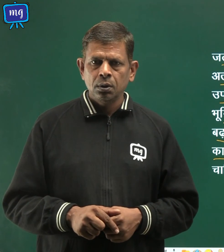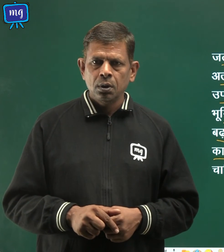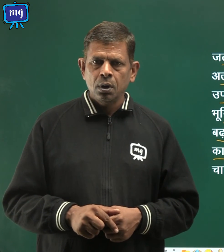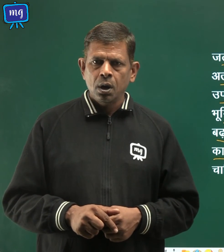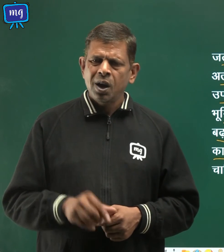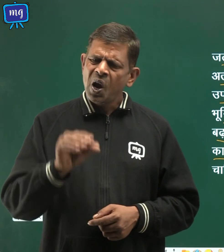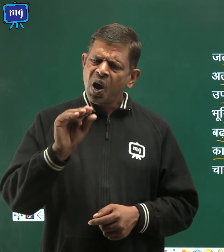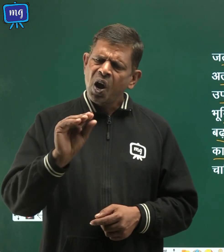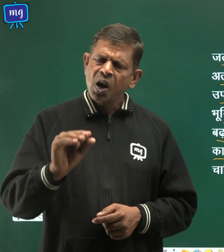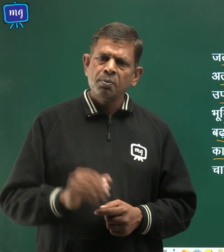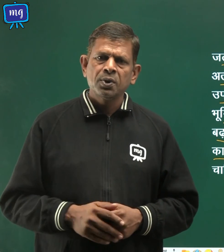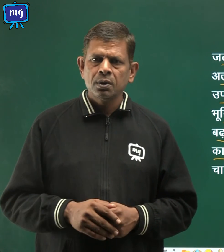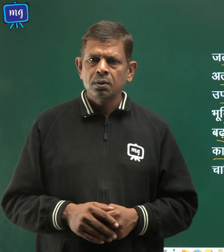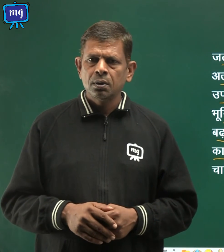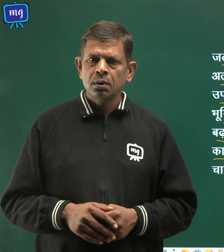मितव्ययता से